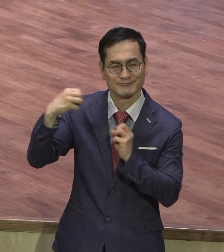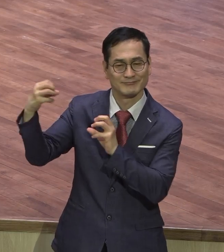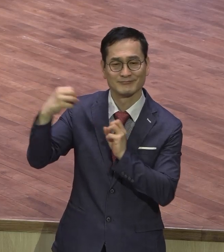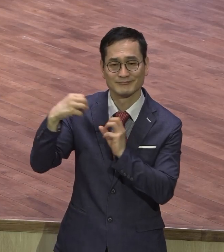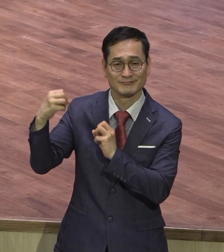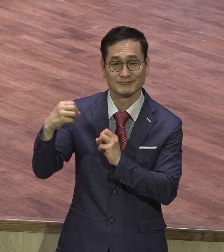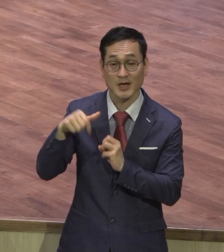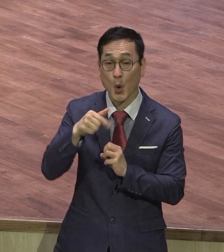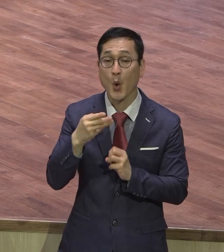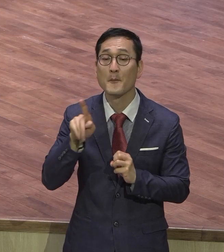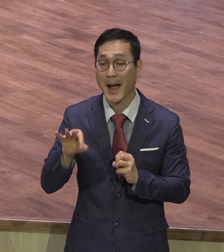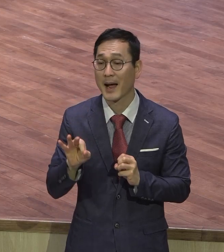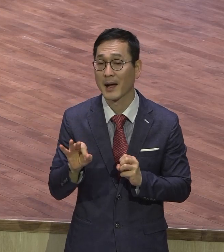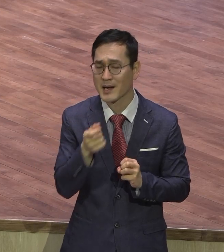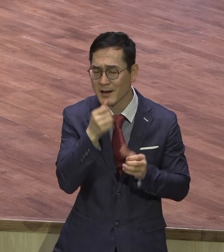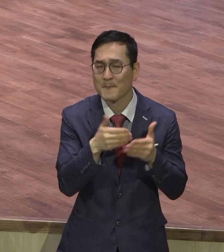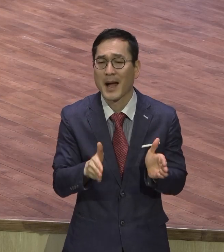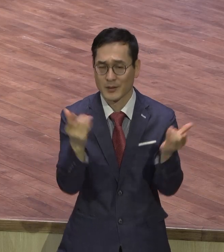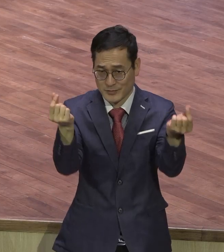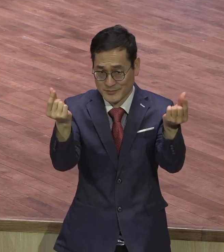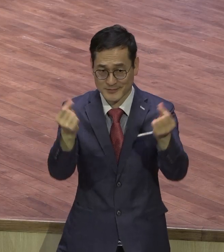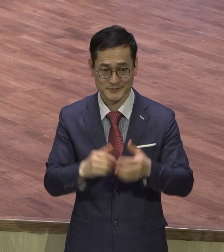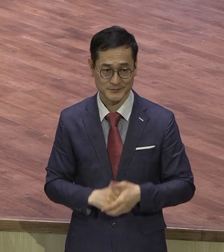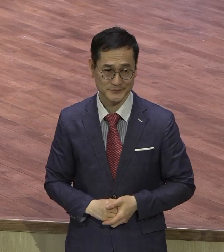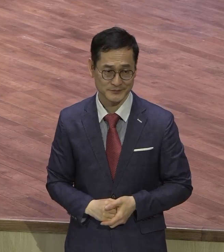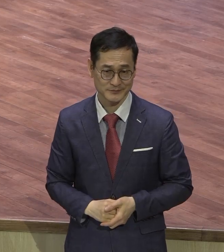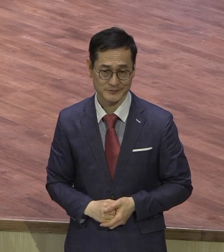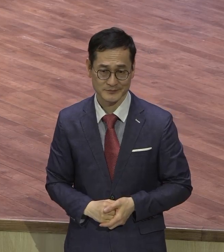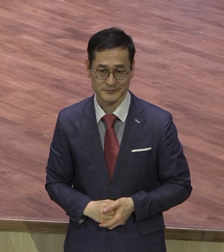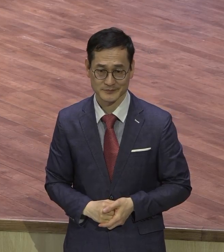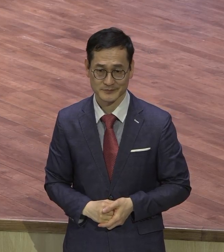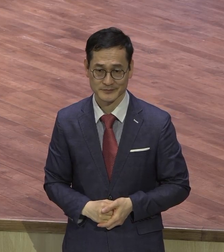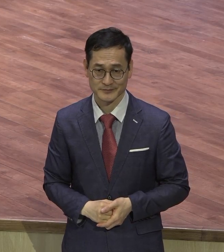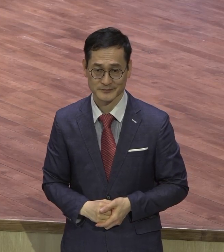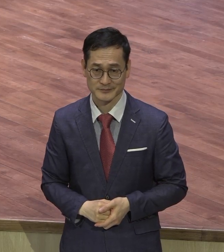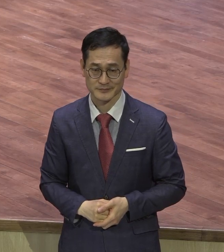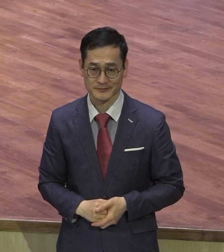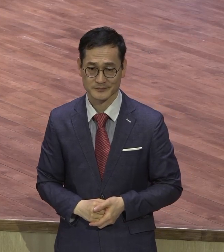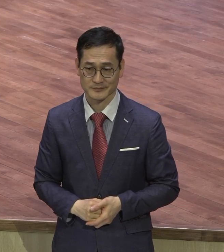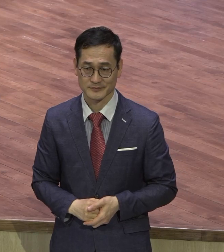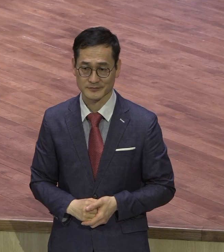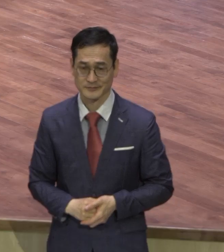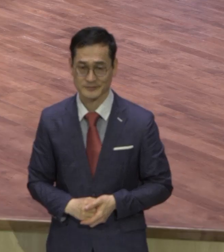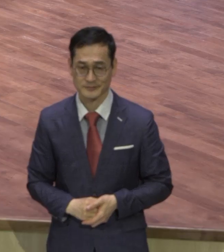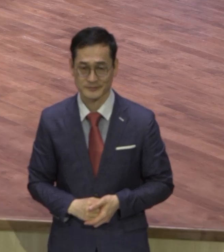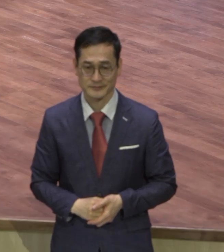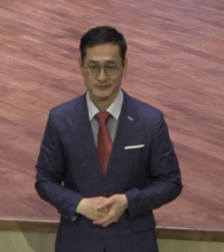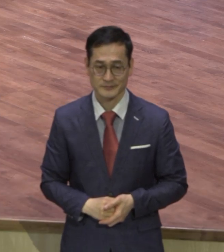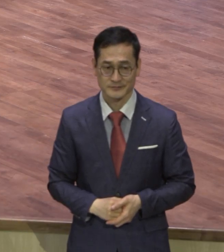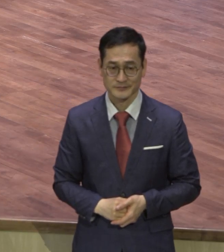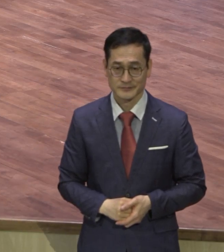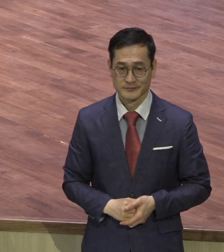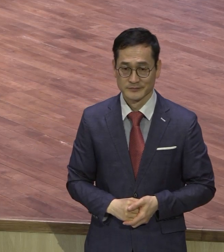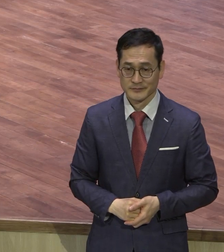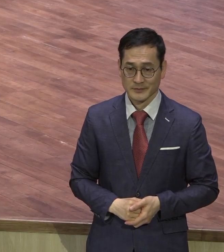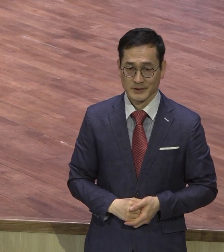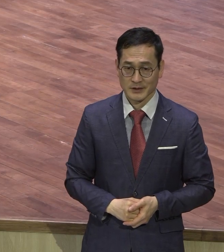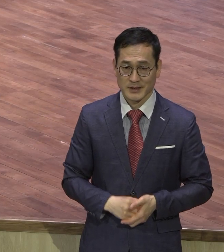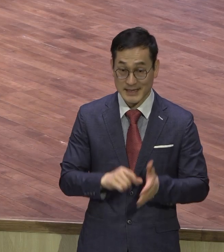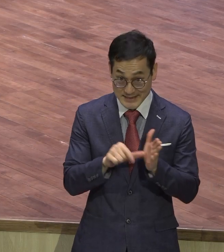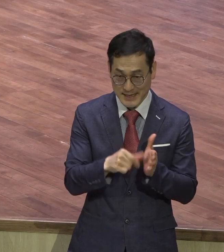그게. 하나님과 나와. 그래서 정시기도 정시예배를 드리는 것이 이런 골방기도입니다.